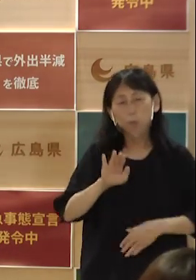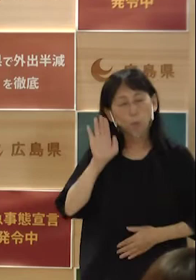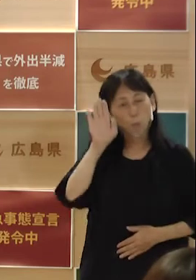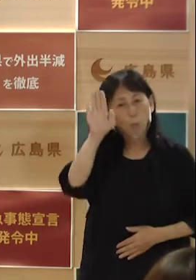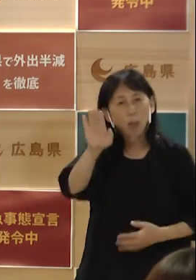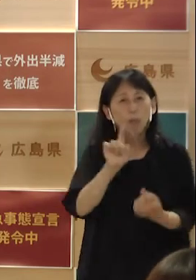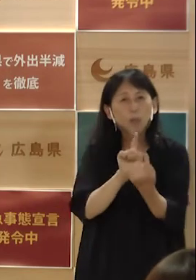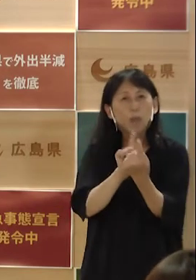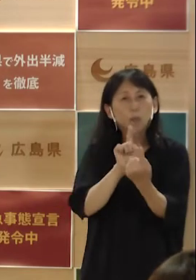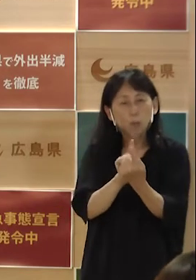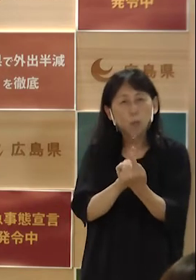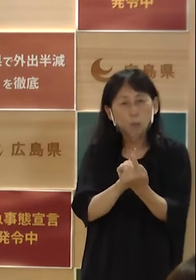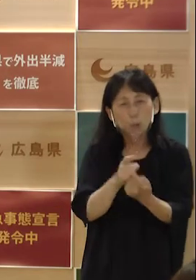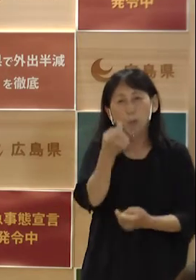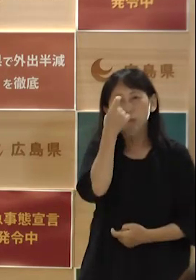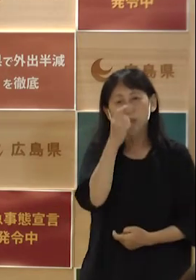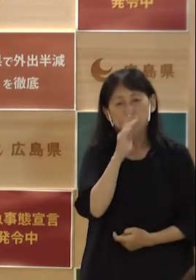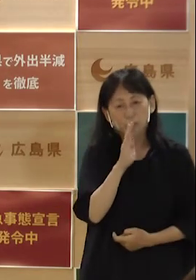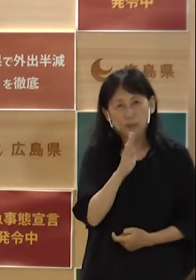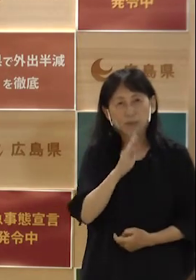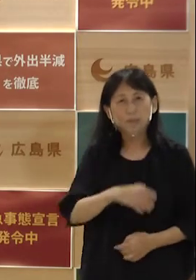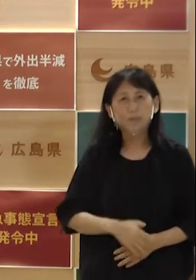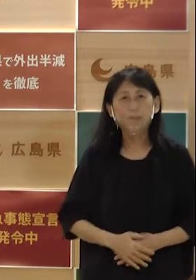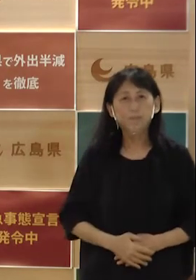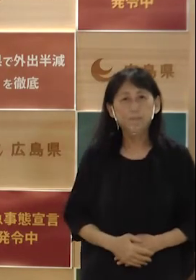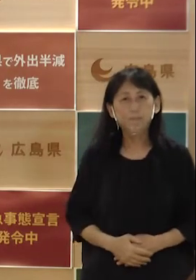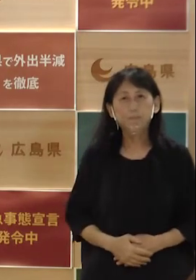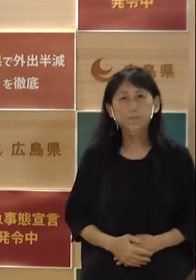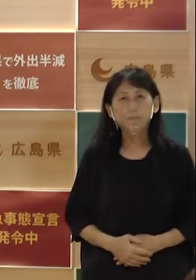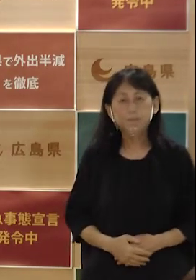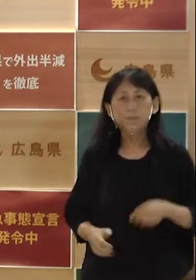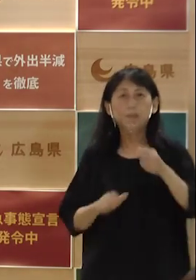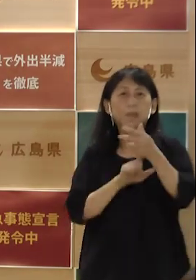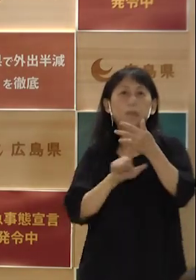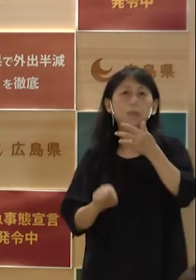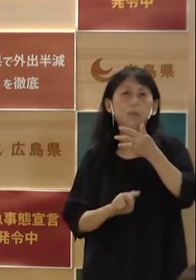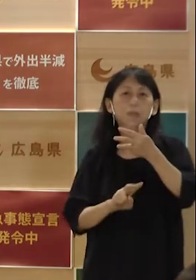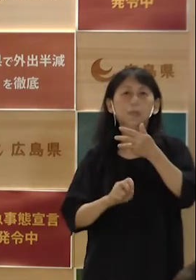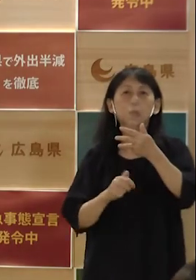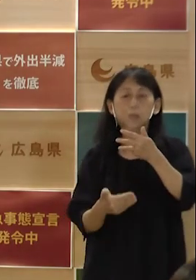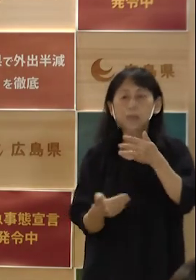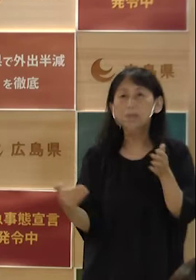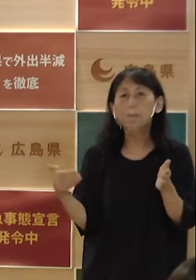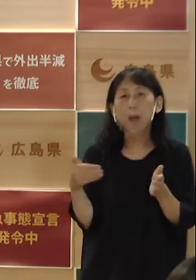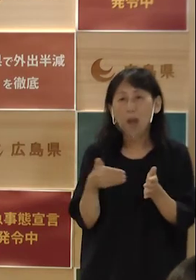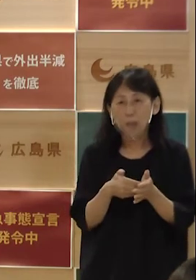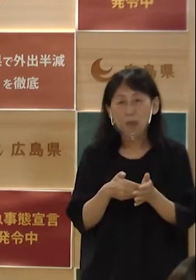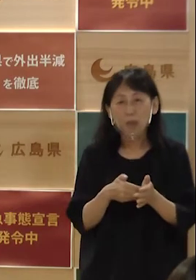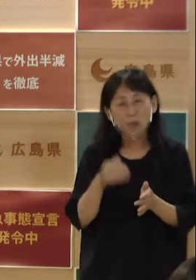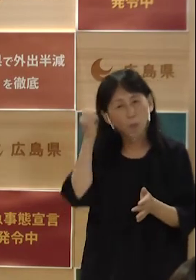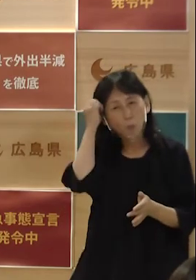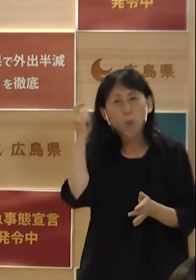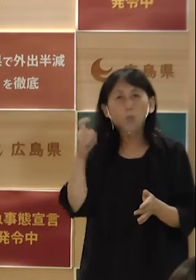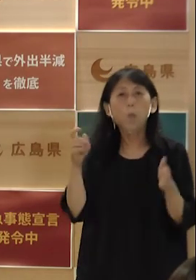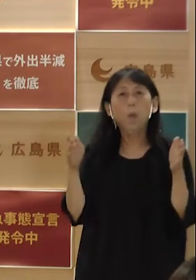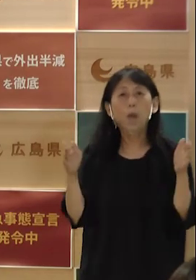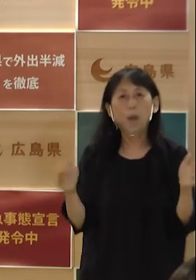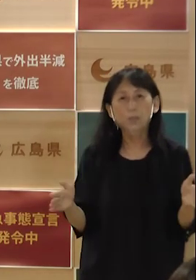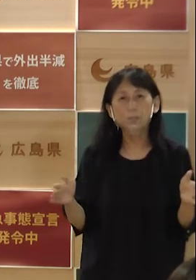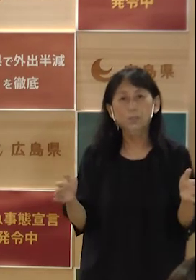についてお伺いできればと思います。お願いします。 はい、8月29日までの10日間なん